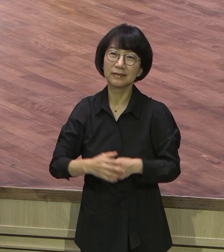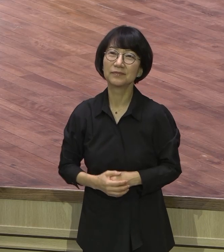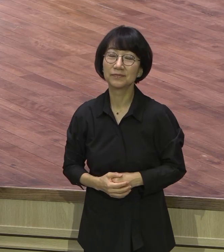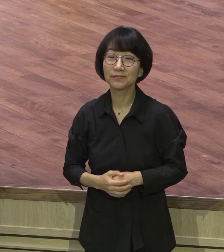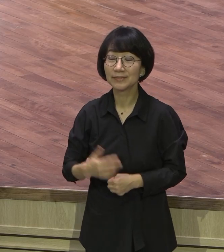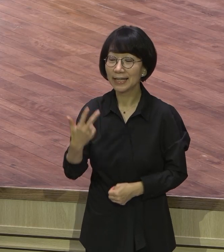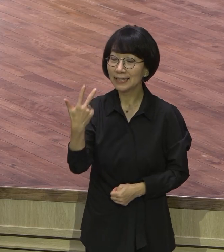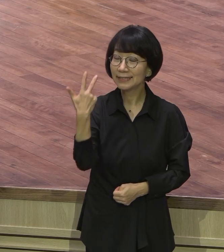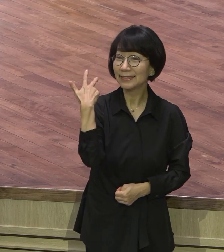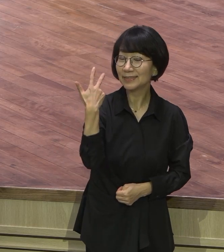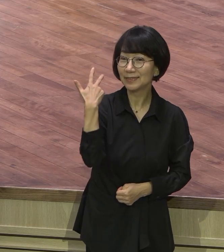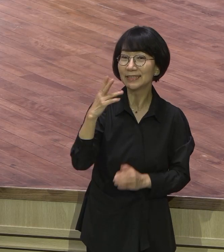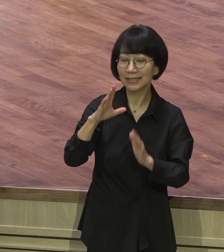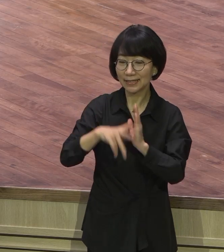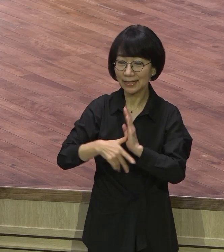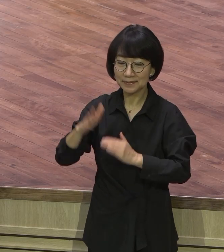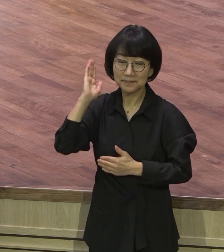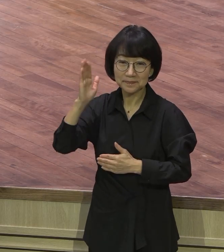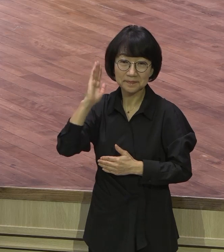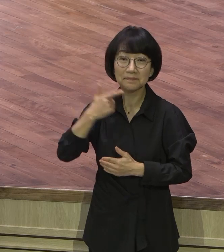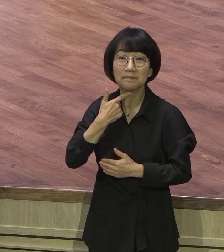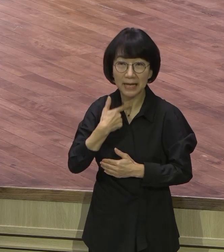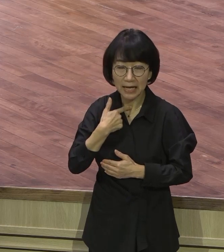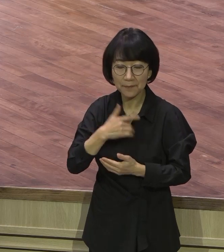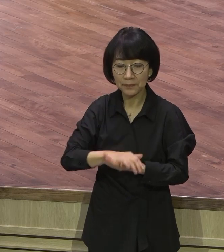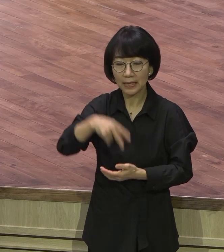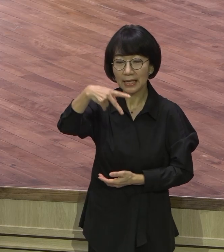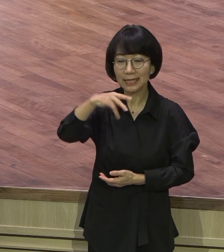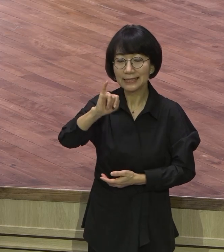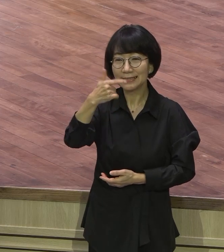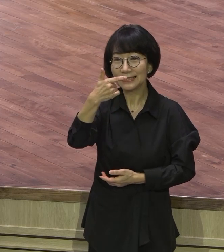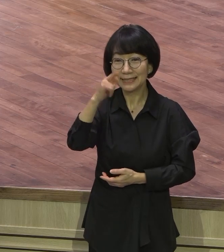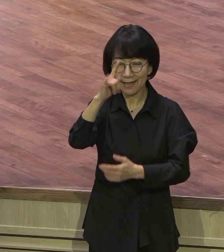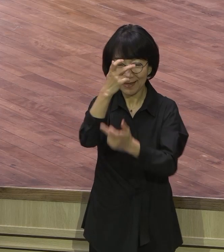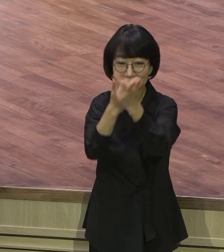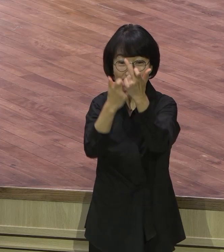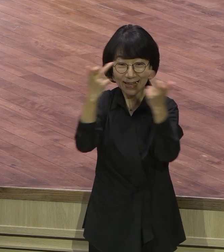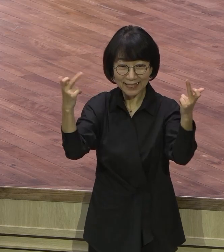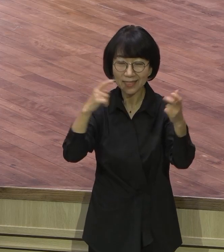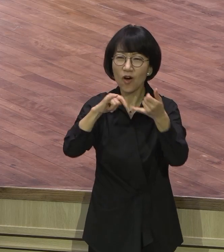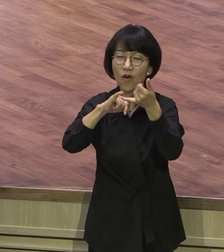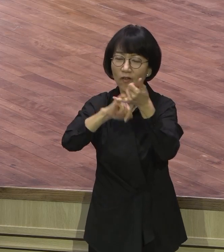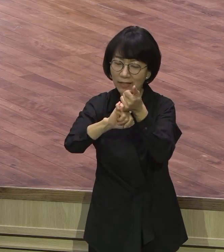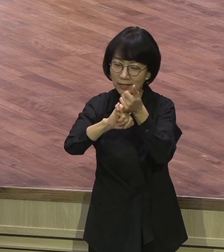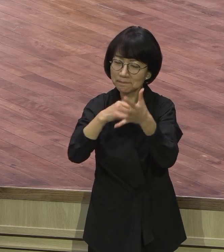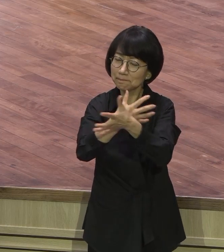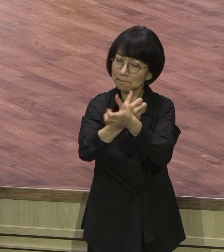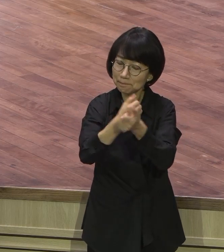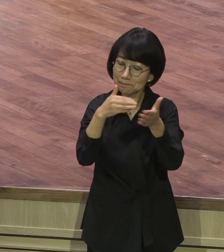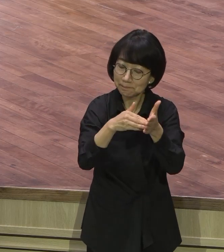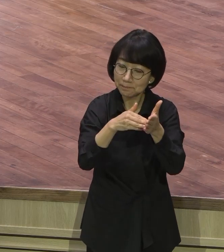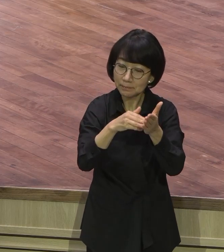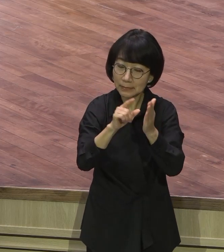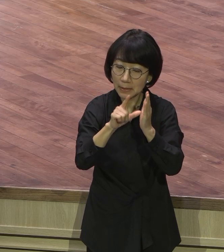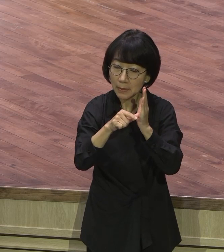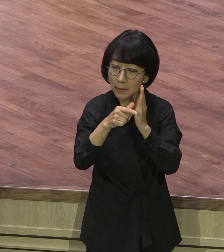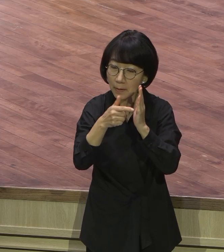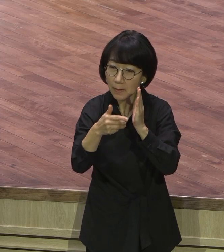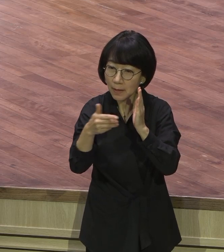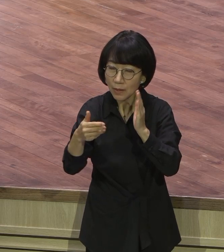지난 시간에도 말씀을 통해 보았지만 신해산 은약을 그렇게 맺은 지 얼마 되지 않은 상태에서 또다시